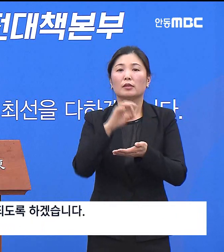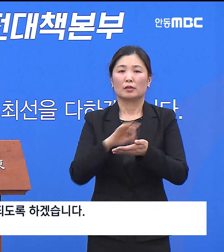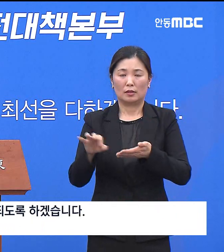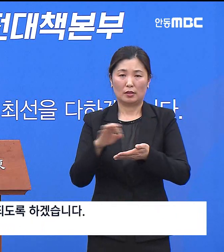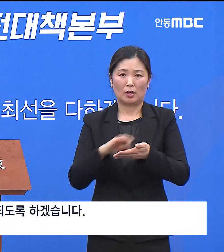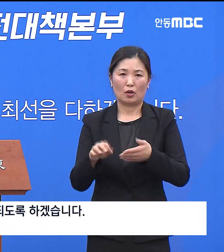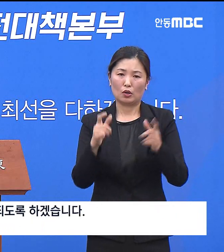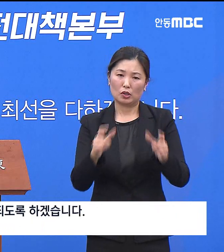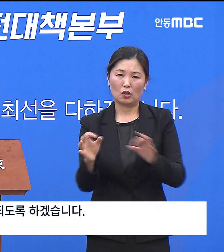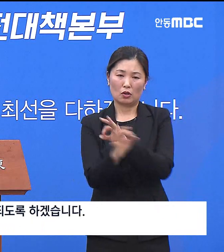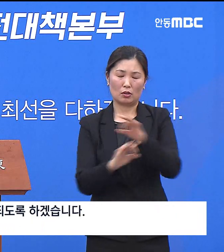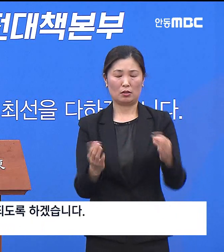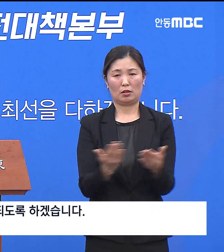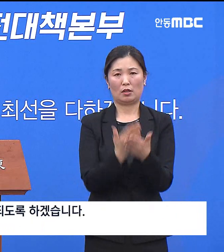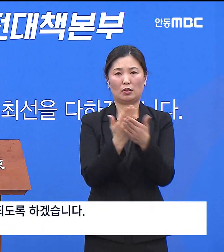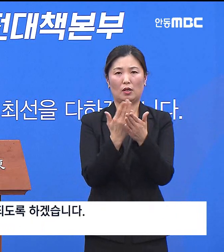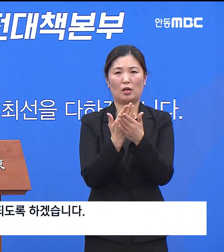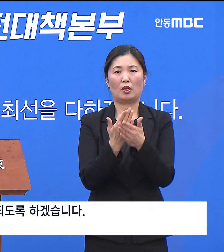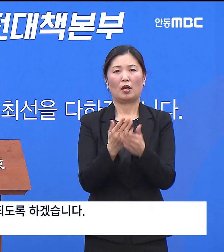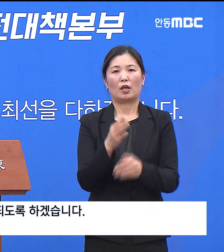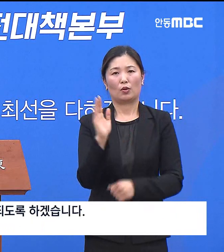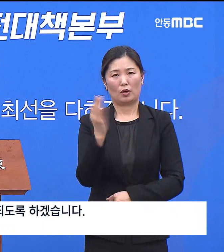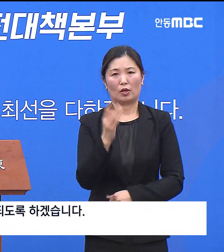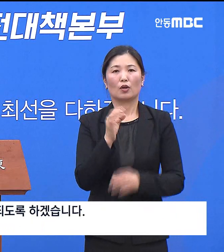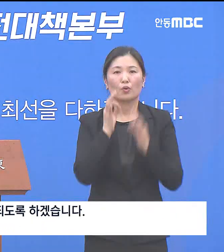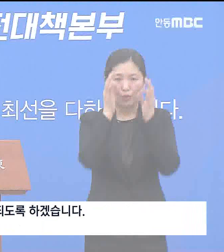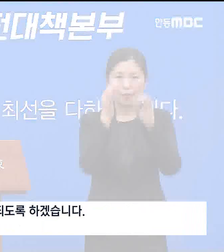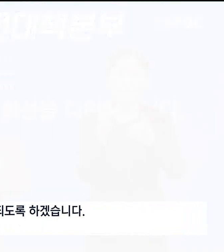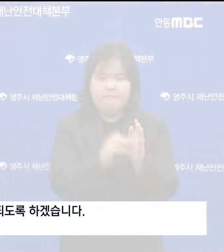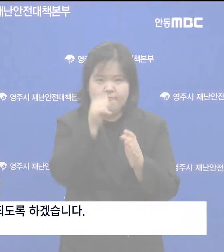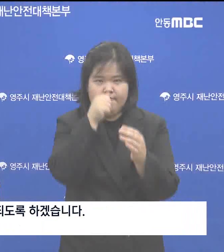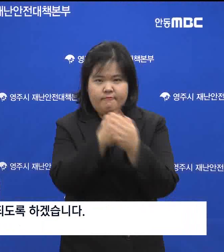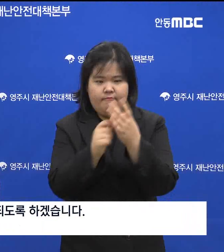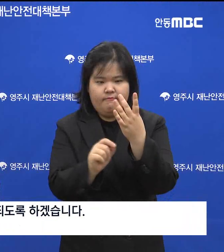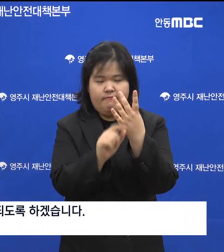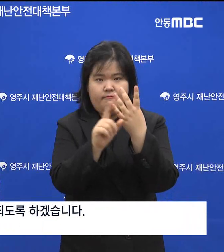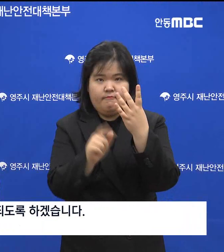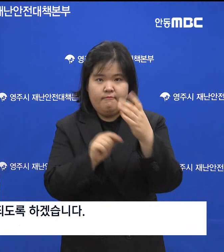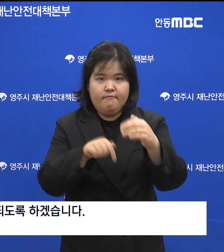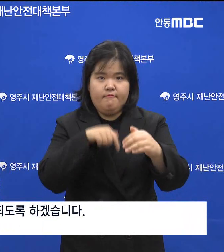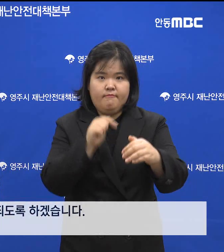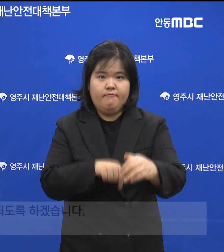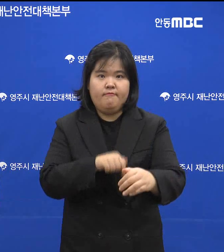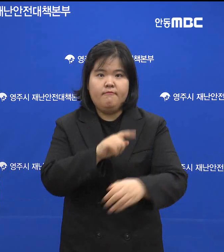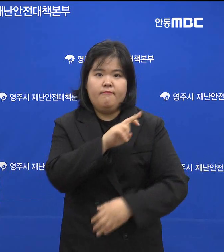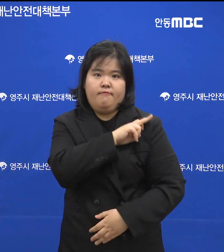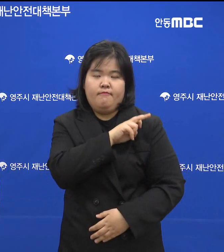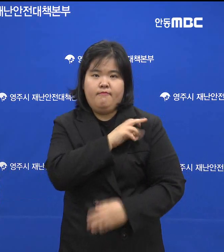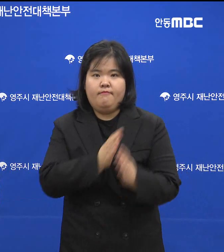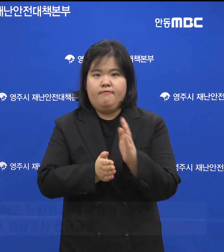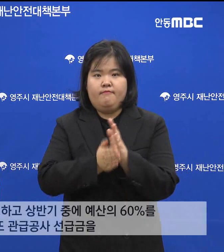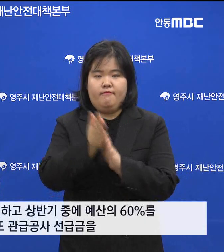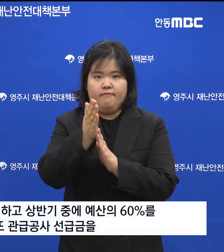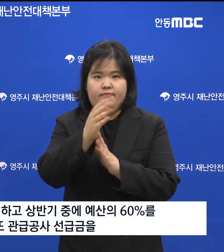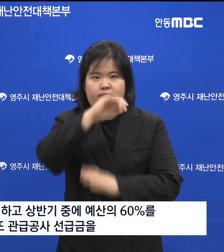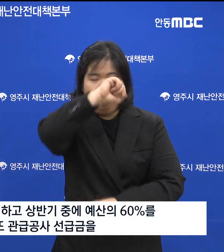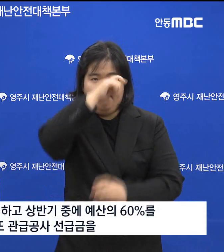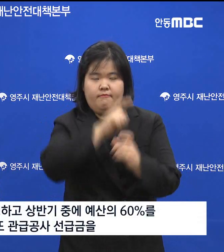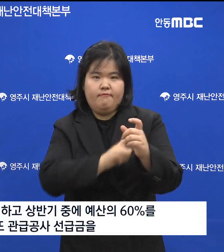편성해서 지역경기 활성화의 마중물이 되도록 하겠습니다. 우리 시에서도 추경을